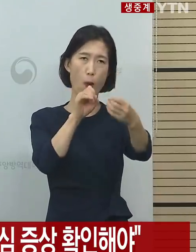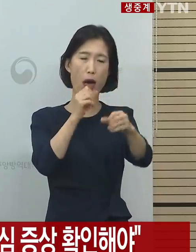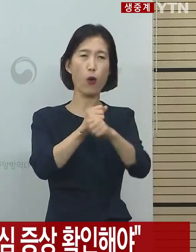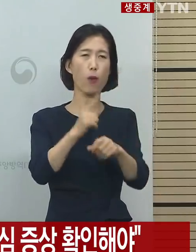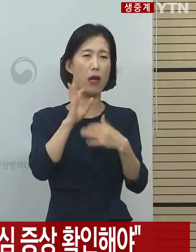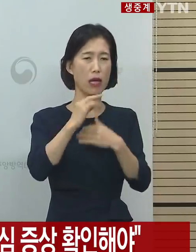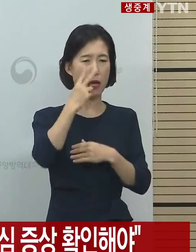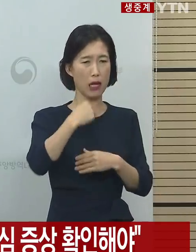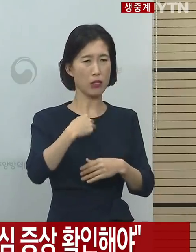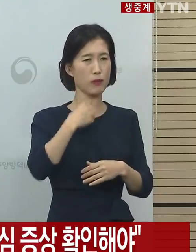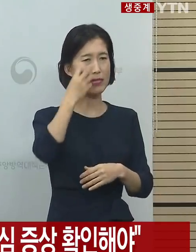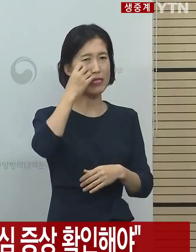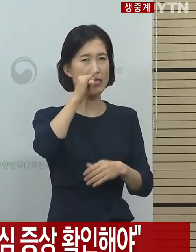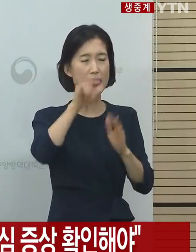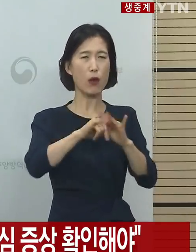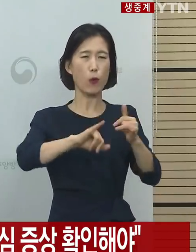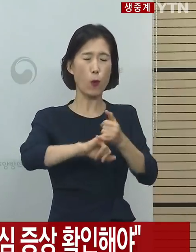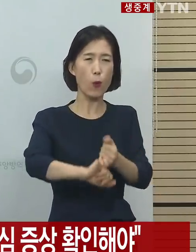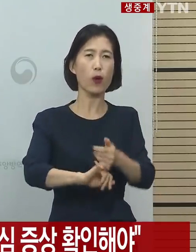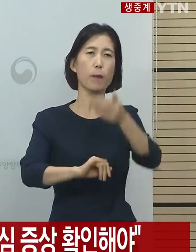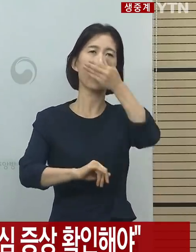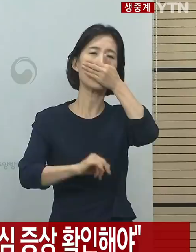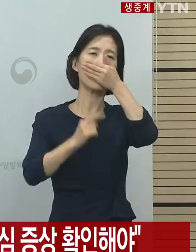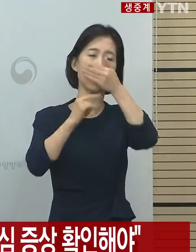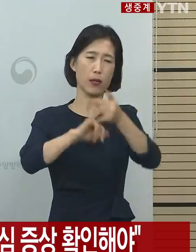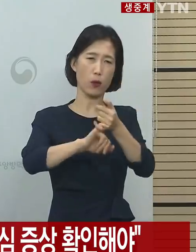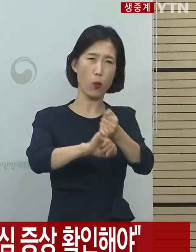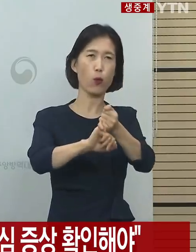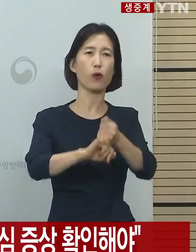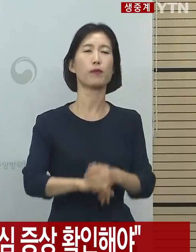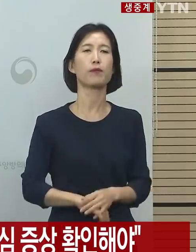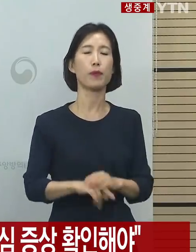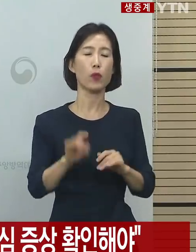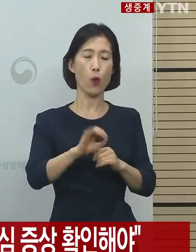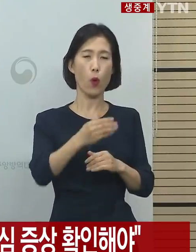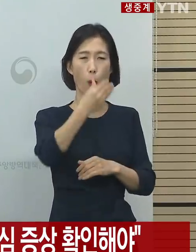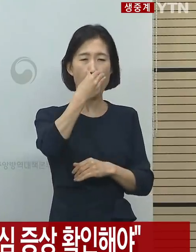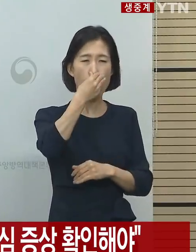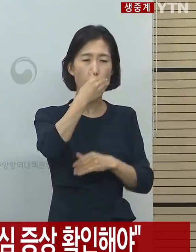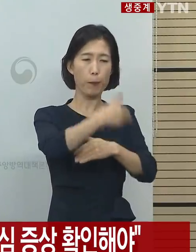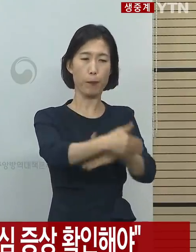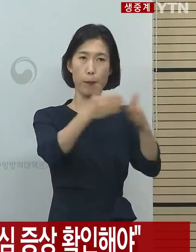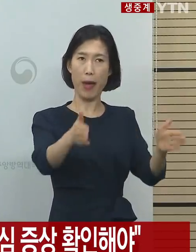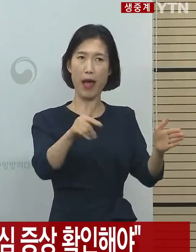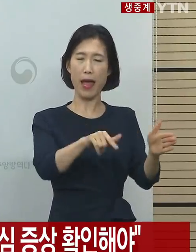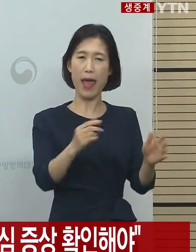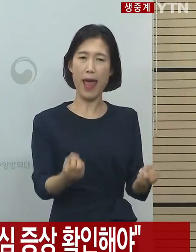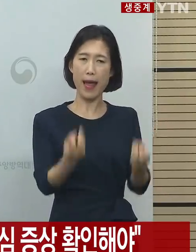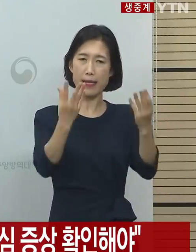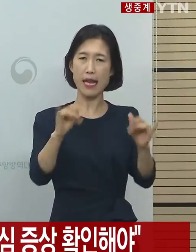유증상자는 마스크를 착용해 주실 것을 당부드립니다. 또한 닫힌 공간 내에 밀집된